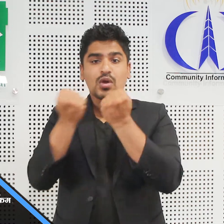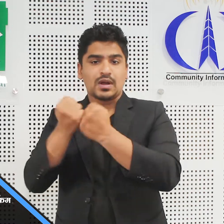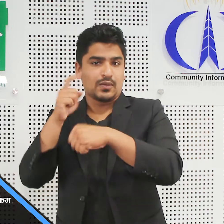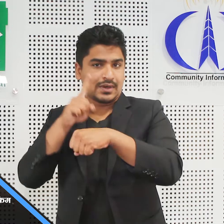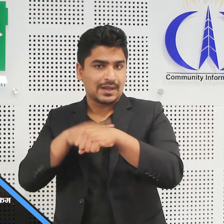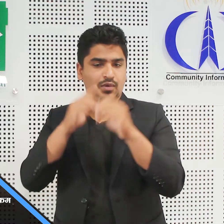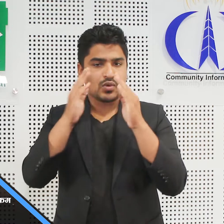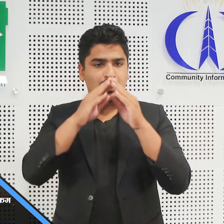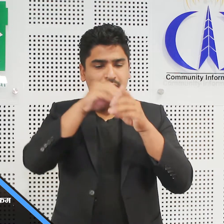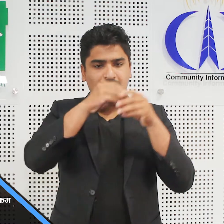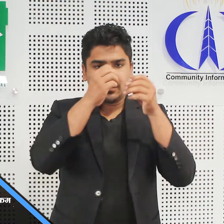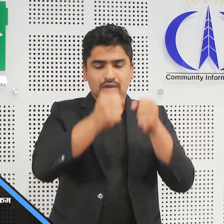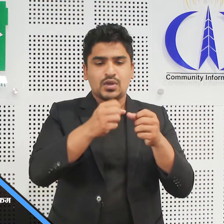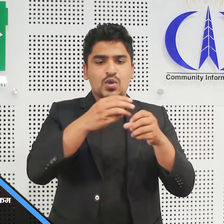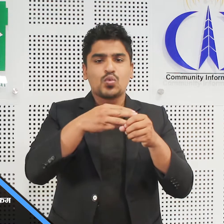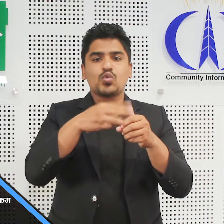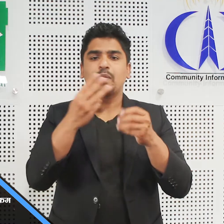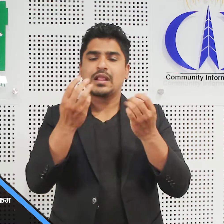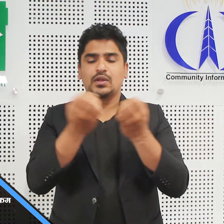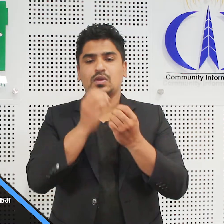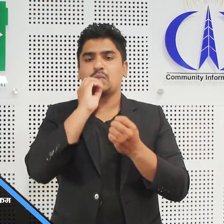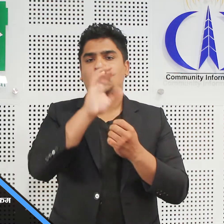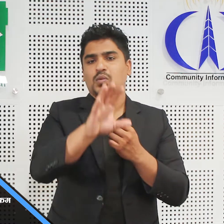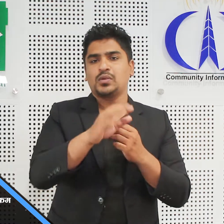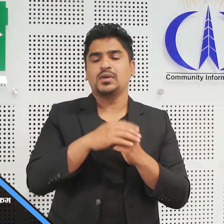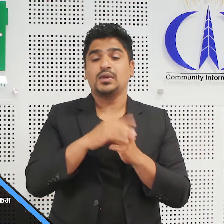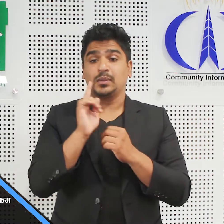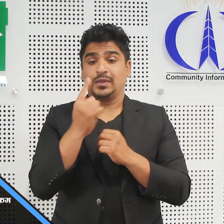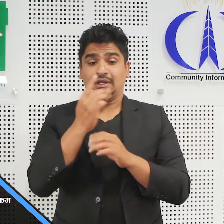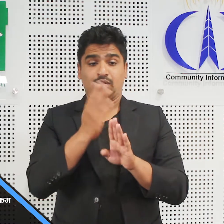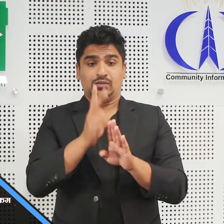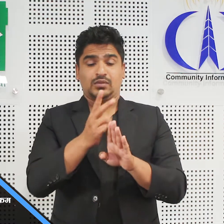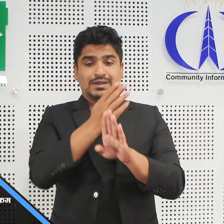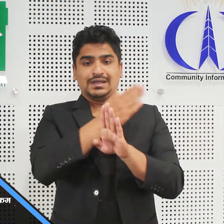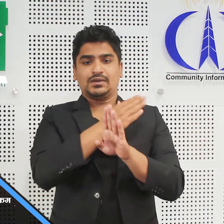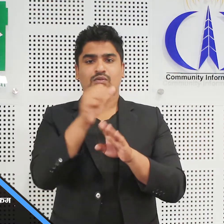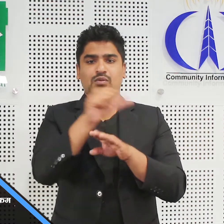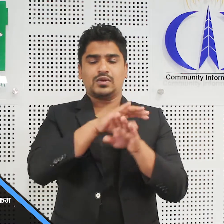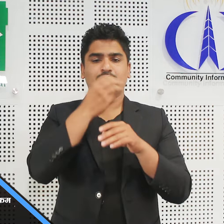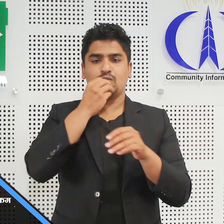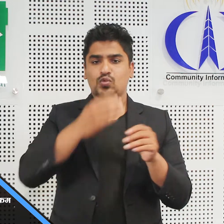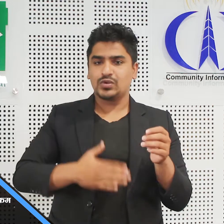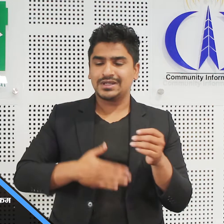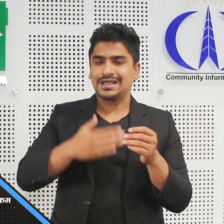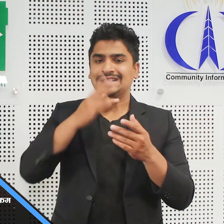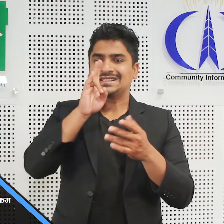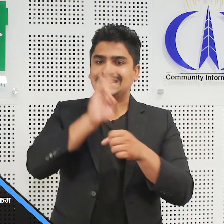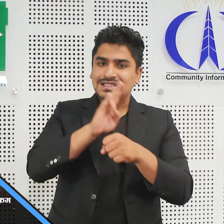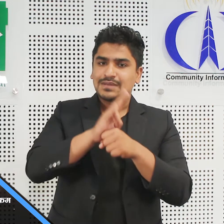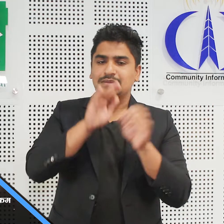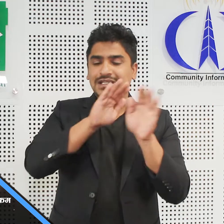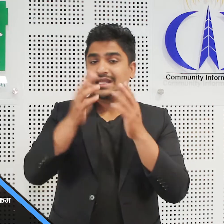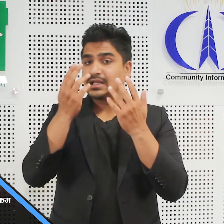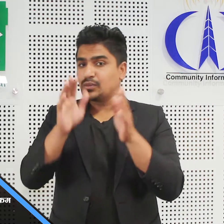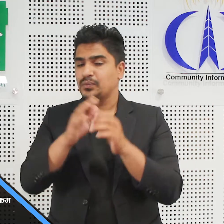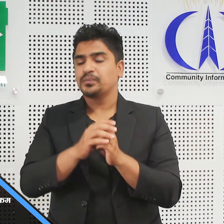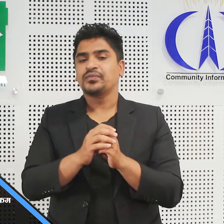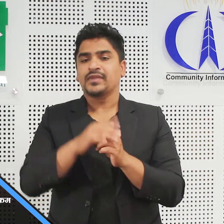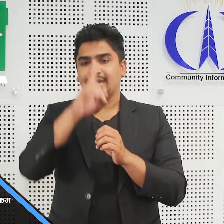गर्नु? हामीले गरेका छौँ। हामीले के गर्यौँ भने उहाँहरूले त्यो लकडाउनको बेलामा घरमा बसेर उत्पादन गर्न लगायौँ। हामीले पहिला